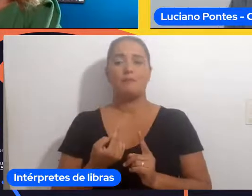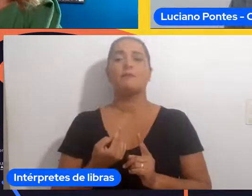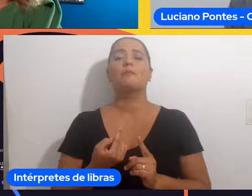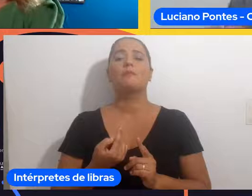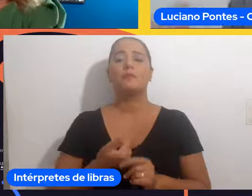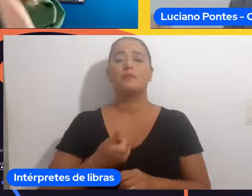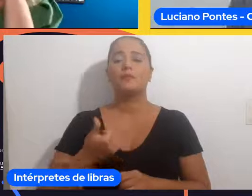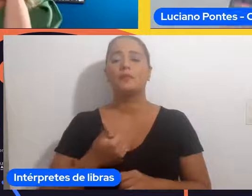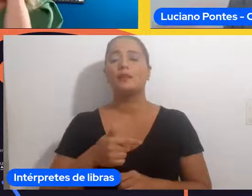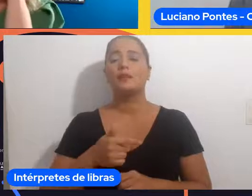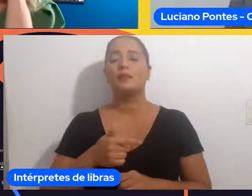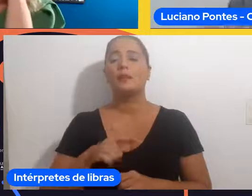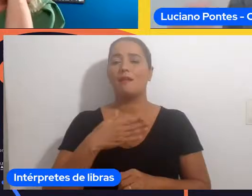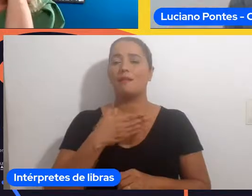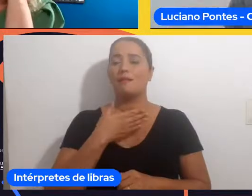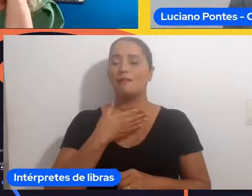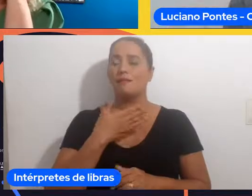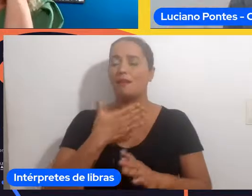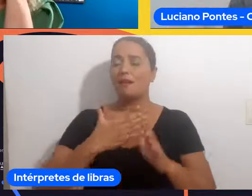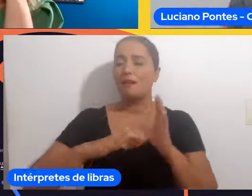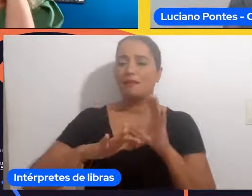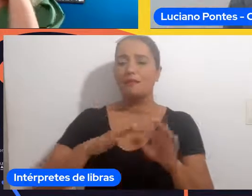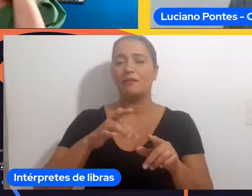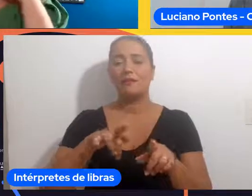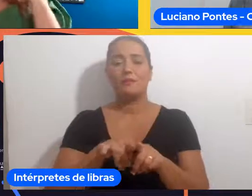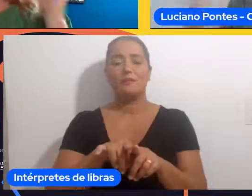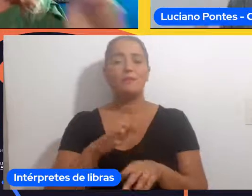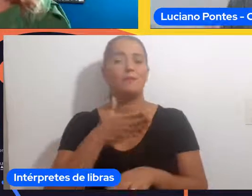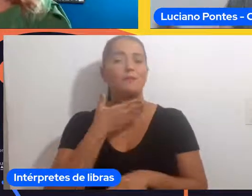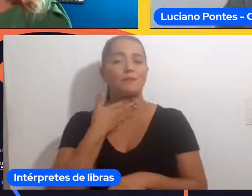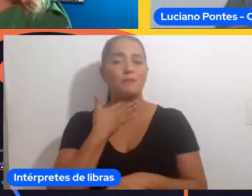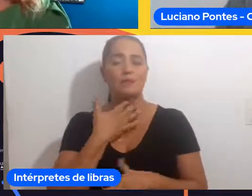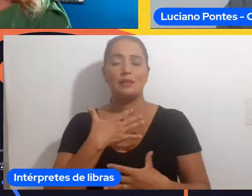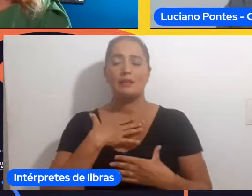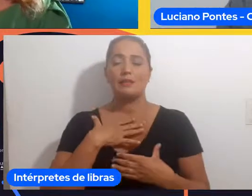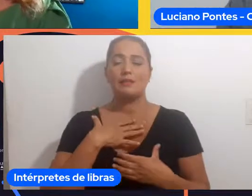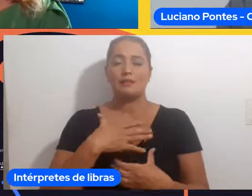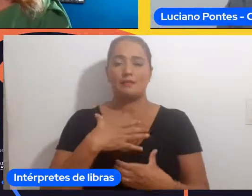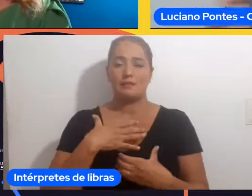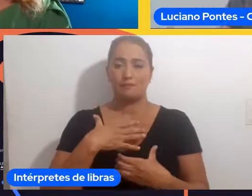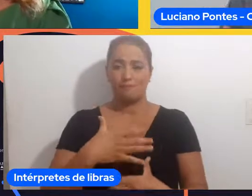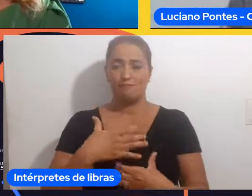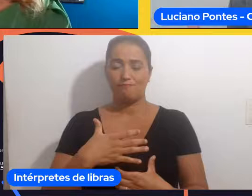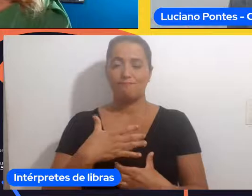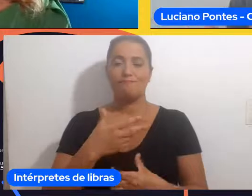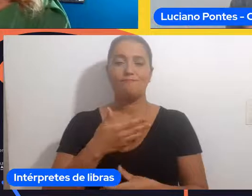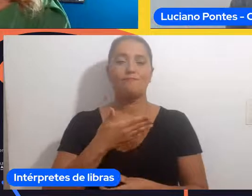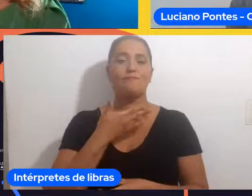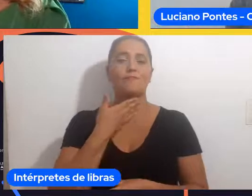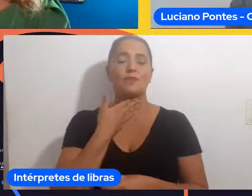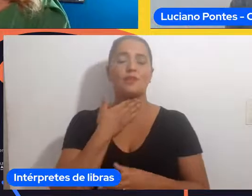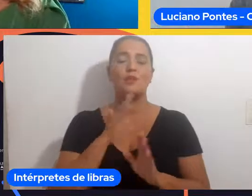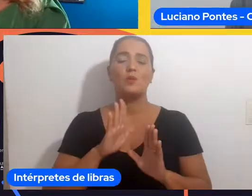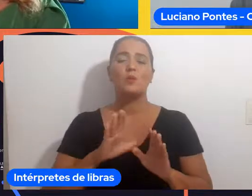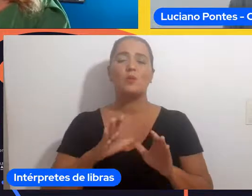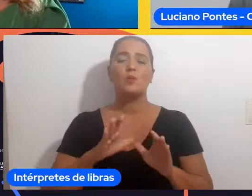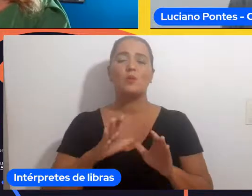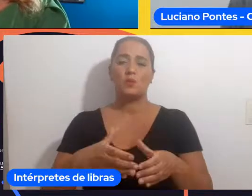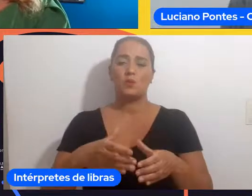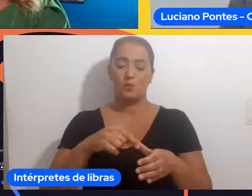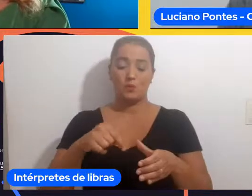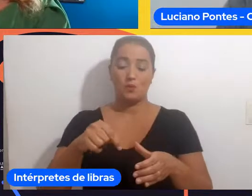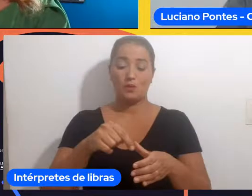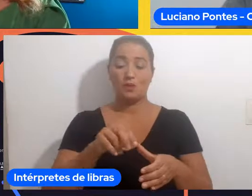voz, dá também ritmo e pulsação para uma voz coletiva, não é só uma voz individual,